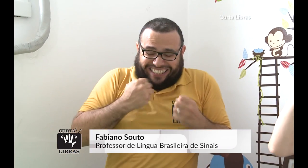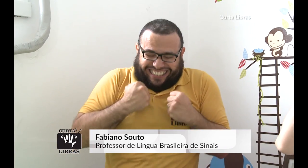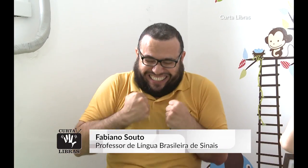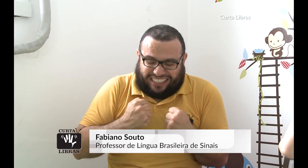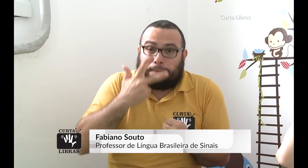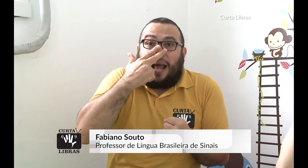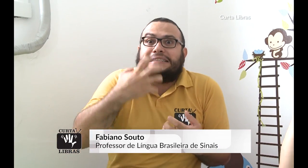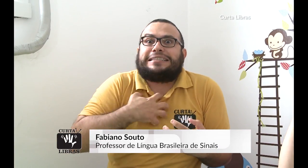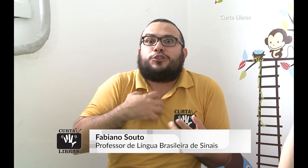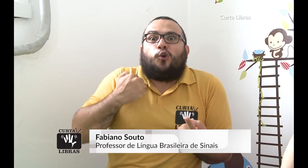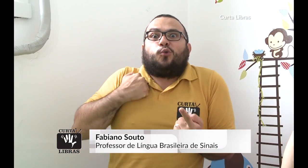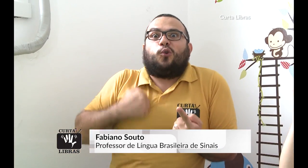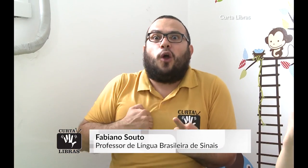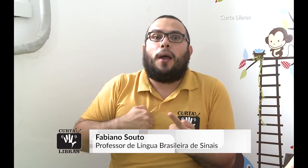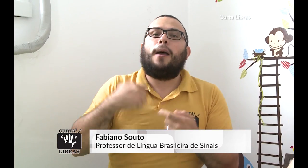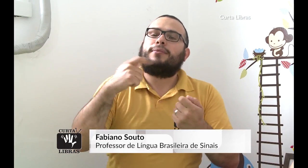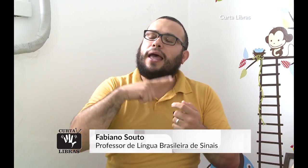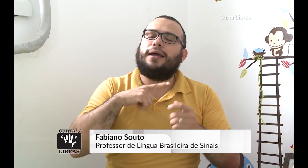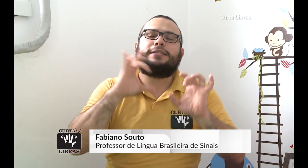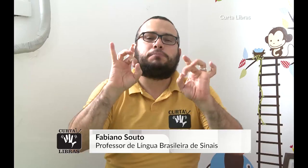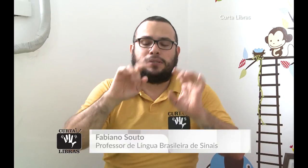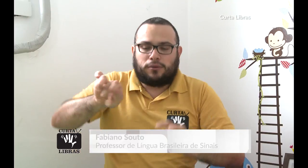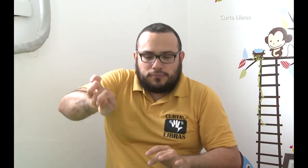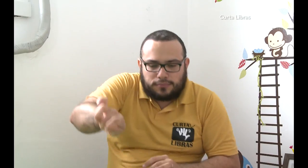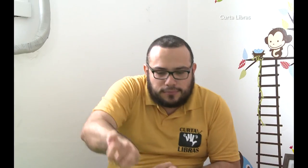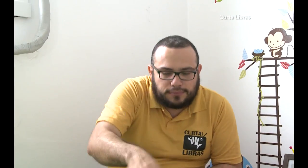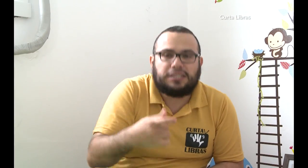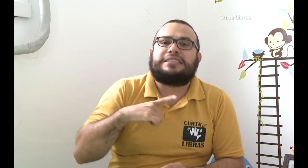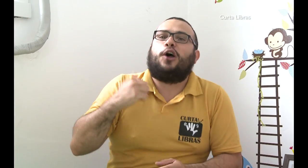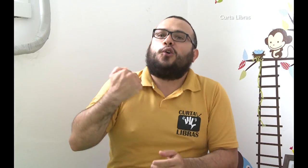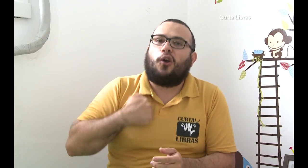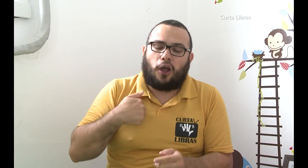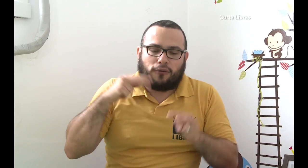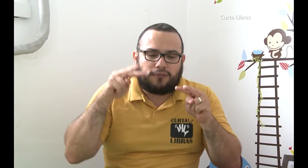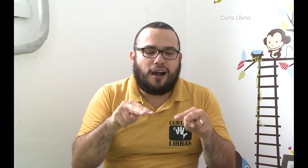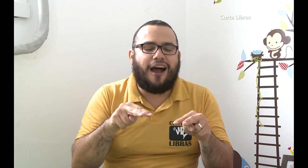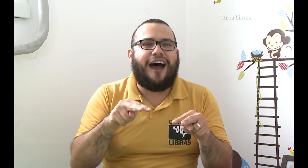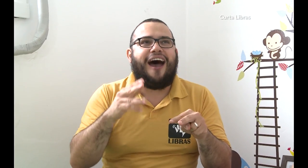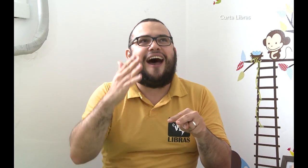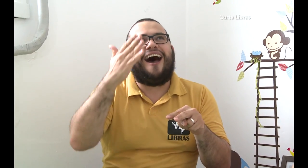Poderia haver fluidos Porque a mulher faz muita força Mas há um procedimento Para isso também